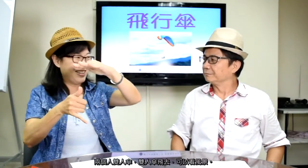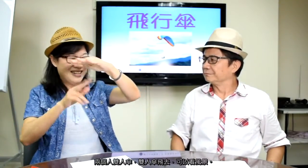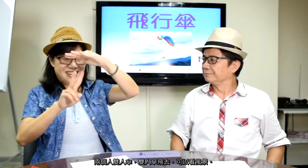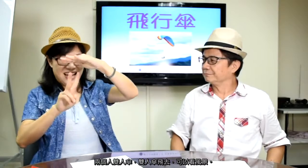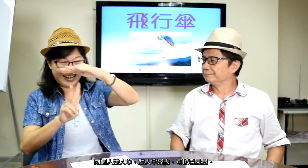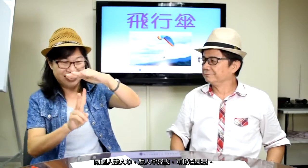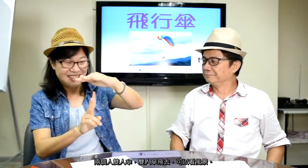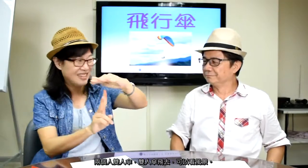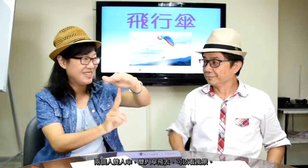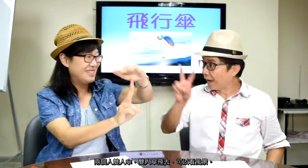两个人